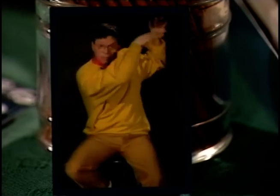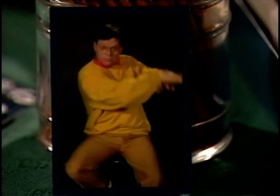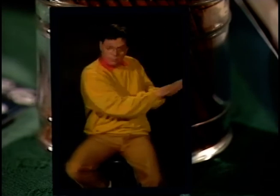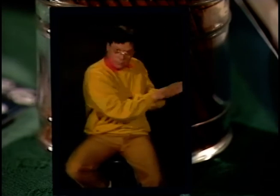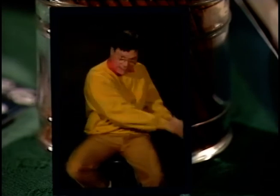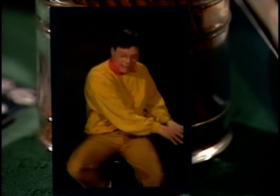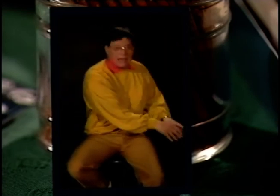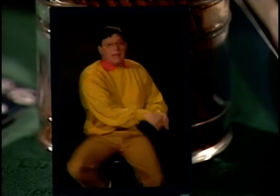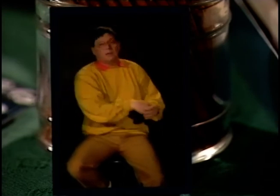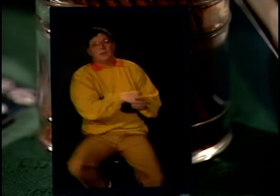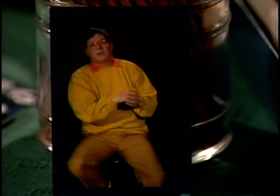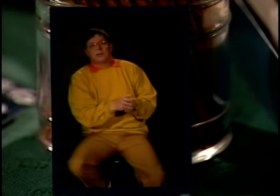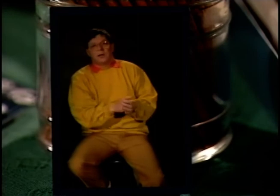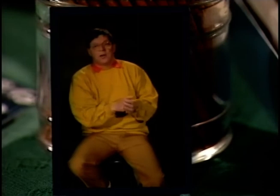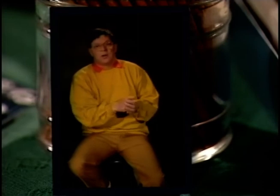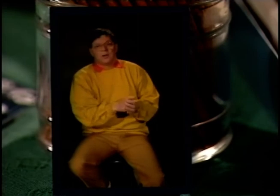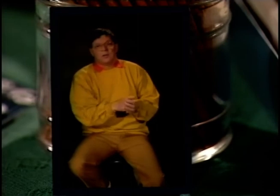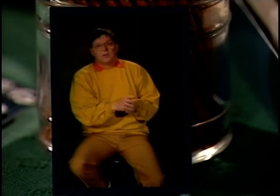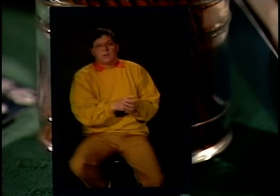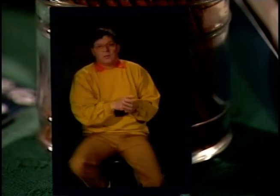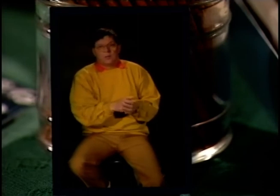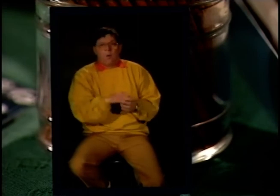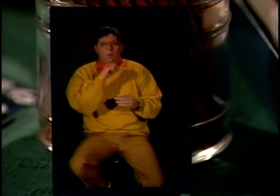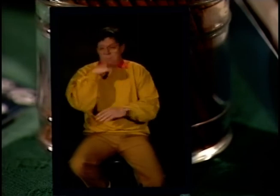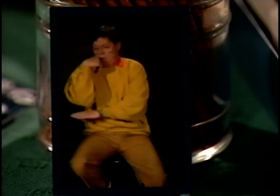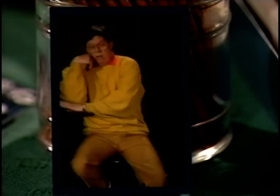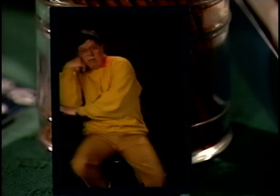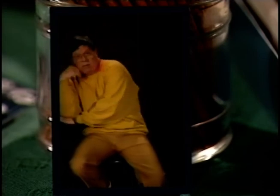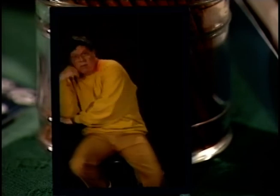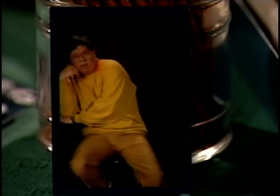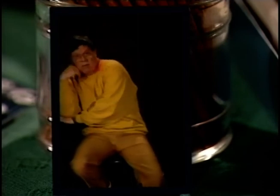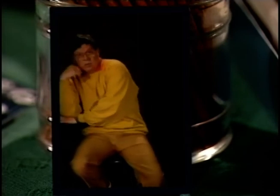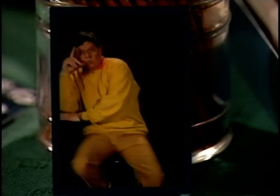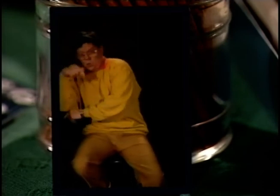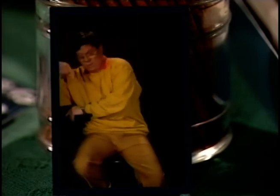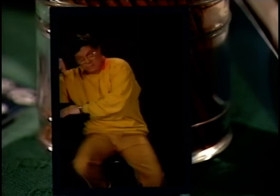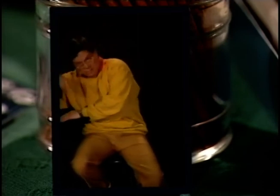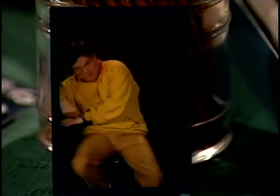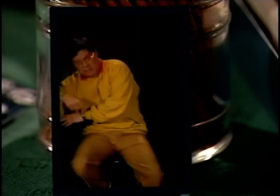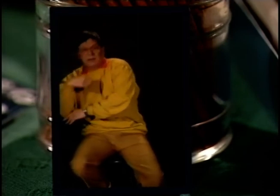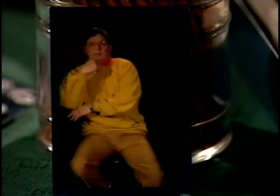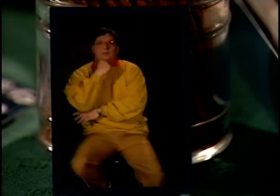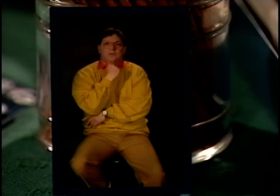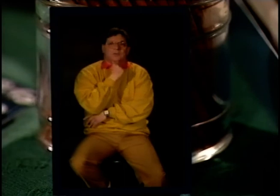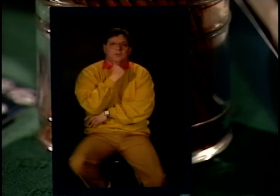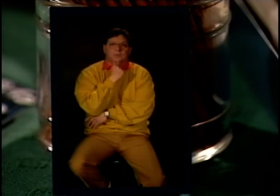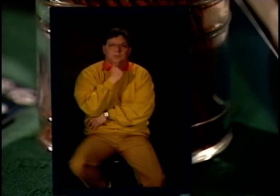ekorren kom och var de satte sig. Sen lutade sig gubben ner åt höger och somnade.